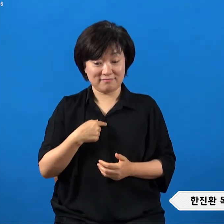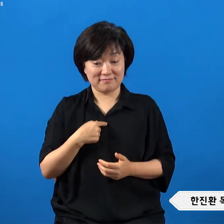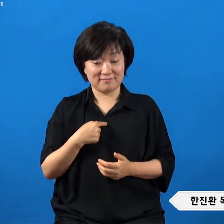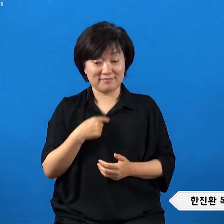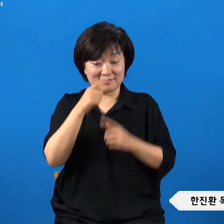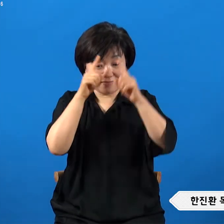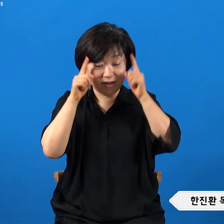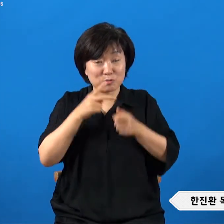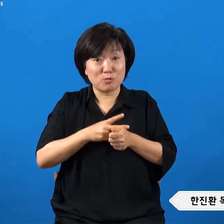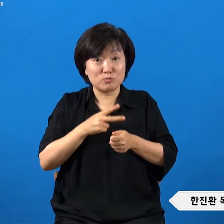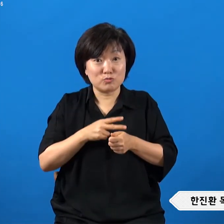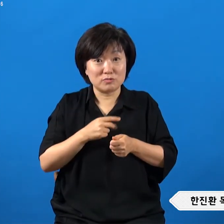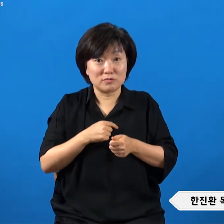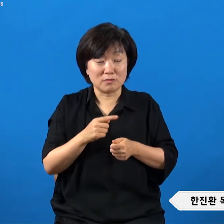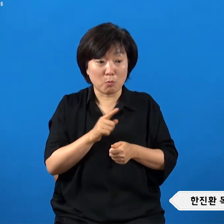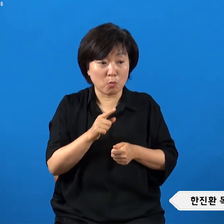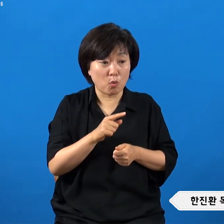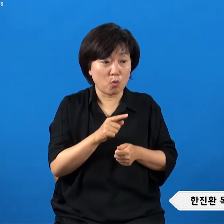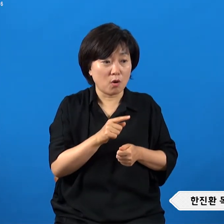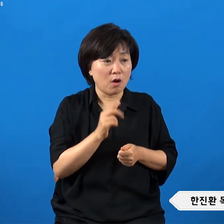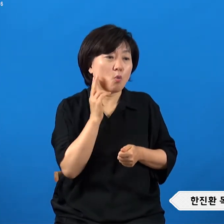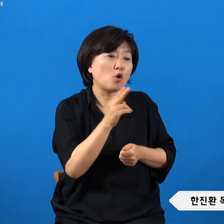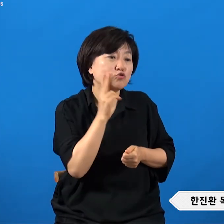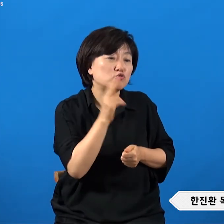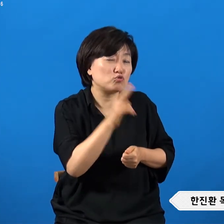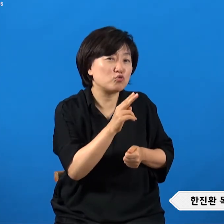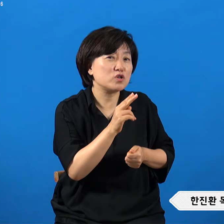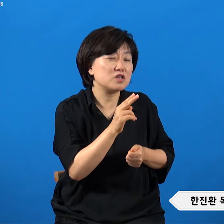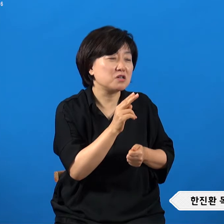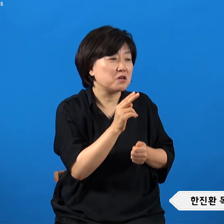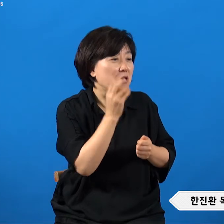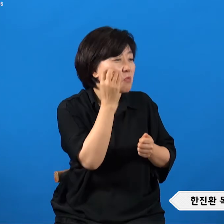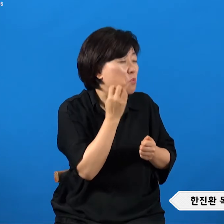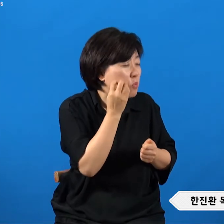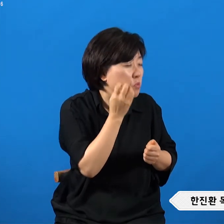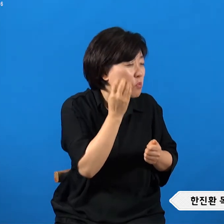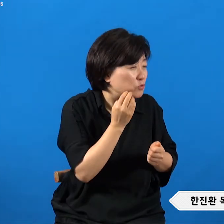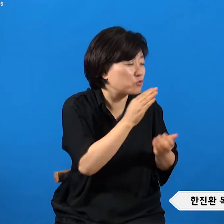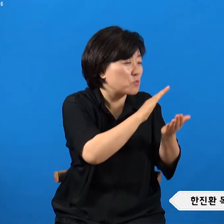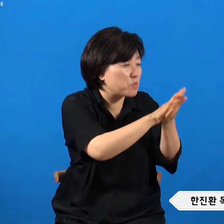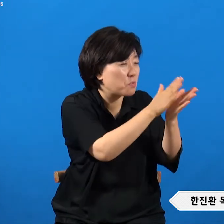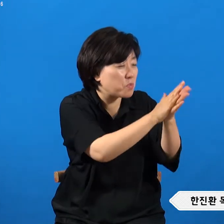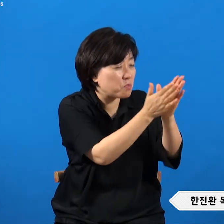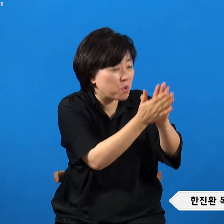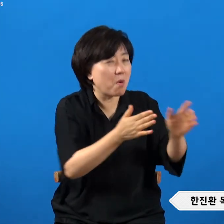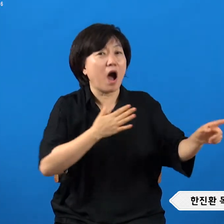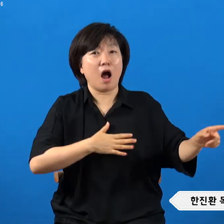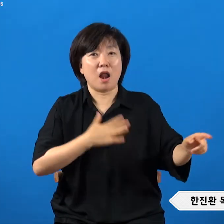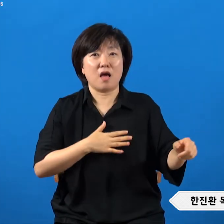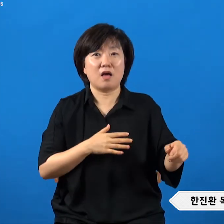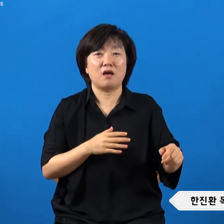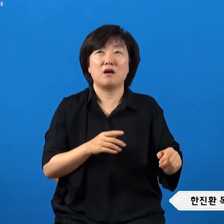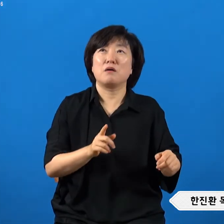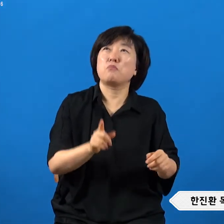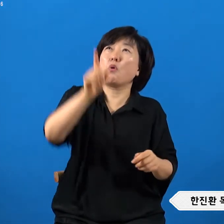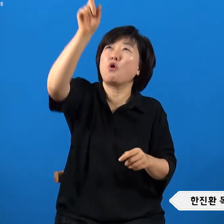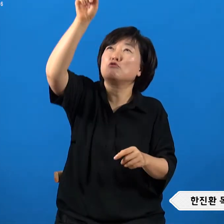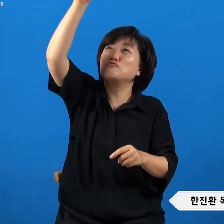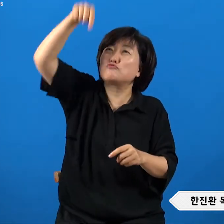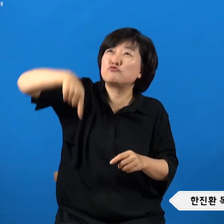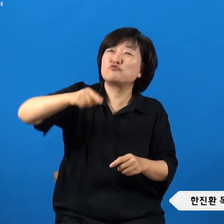그분은 진화론도 다 아는 사람이고 우주의 빅뱅 이론도 아는 사람이고 과학을 다 아는 사람인데